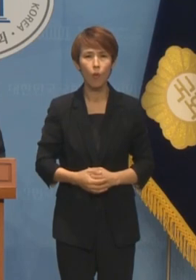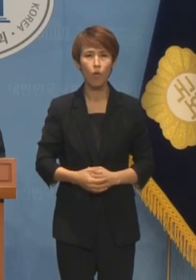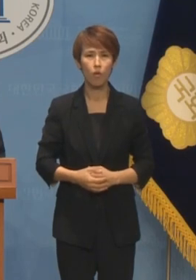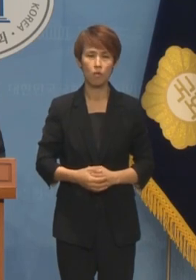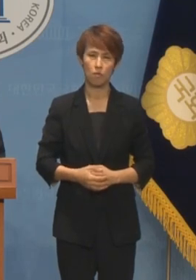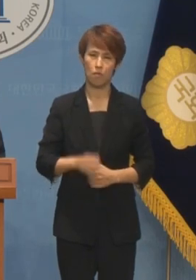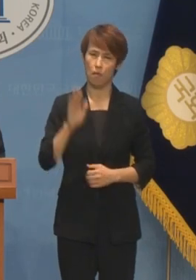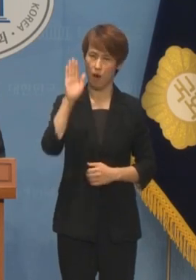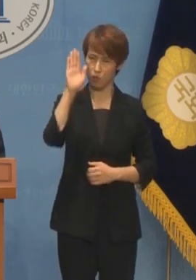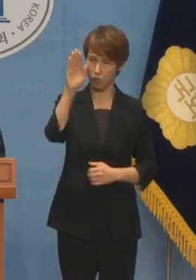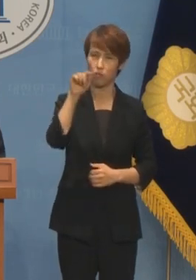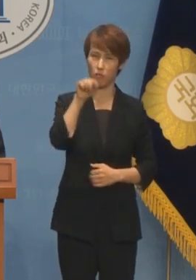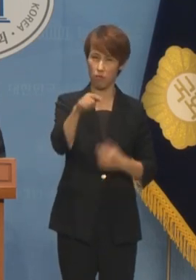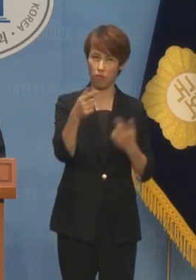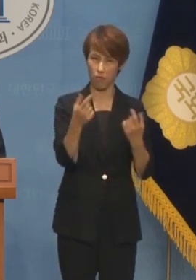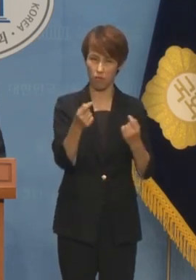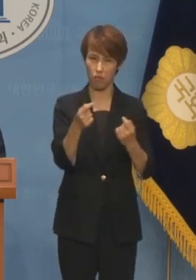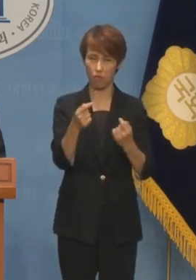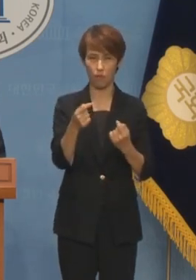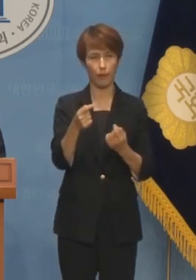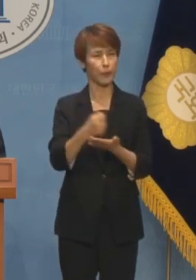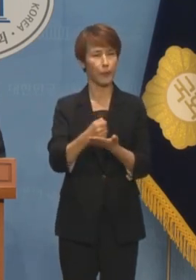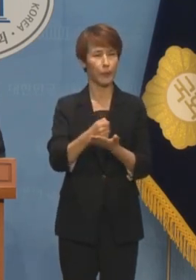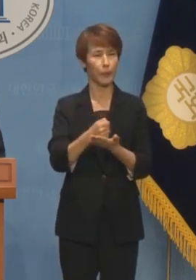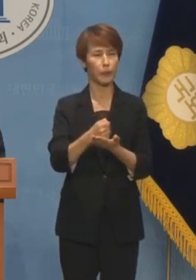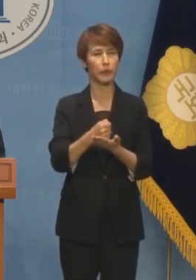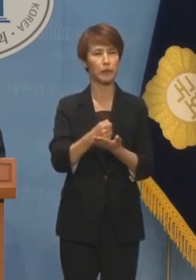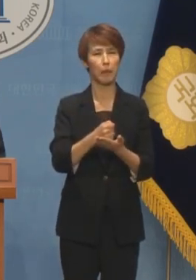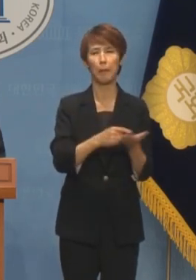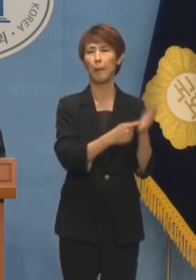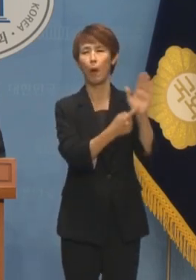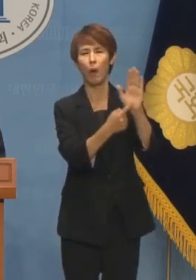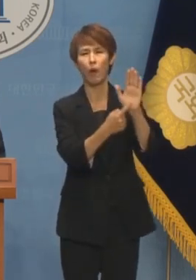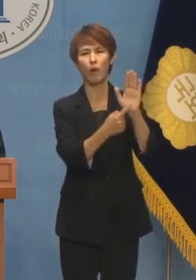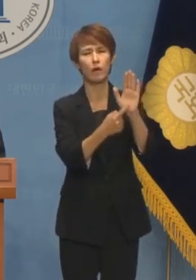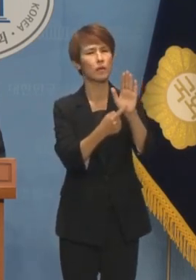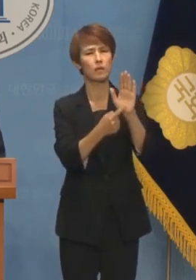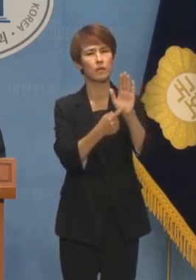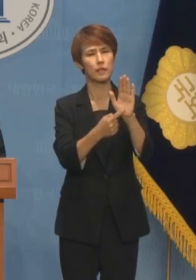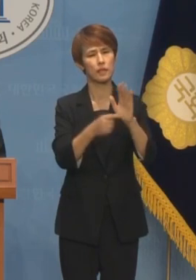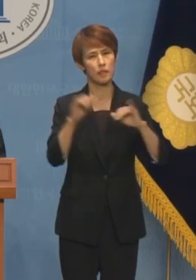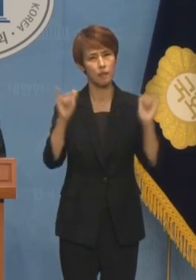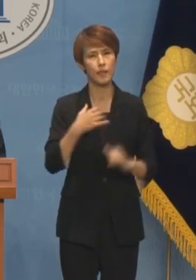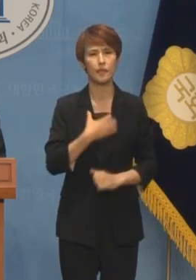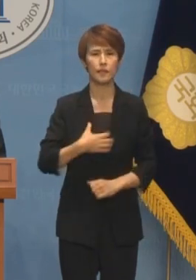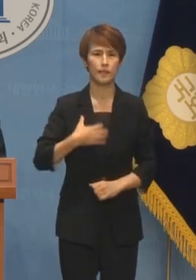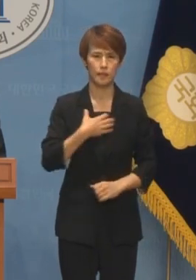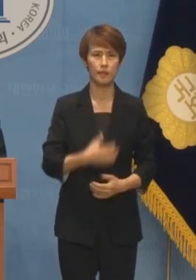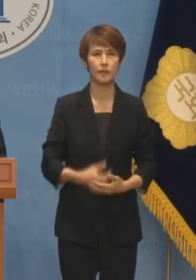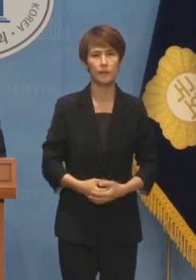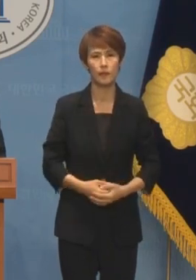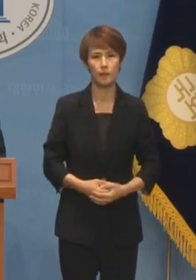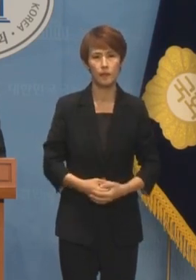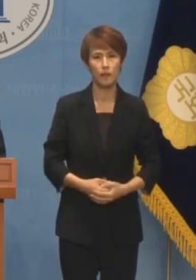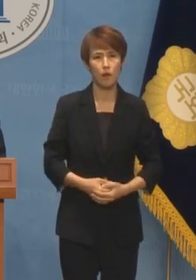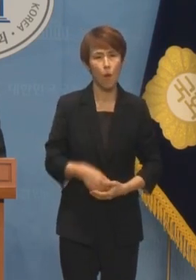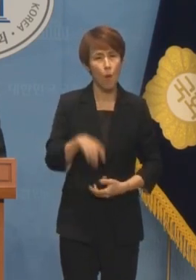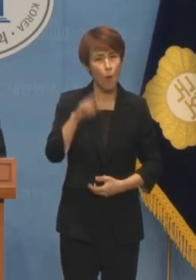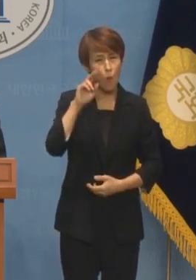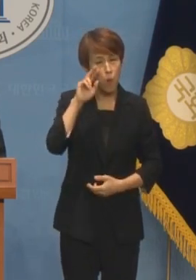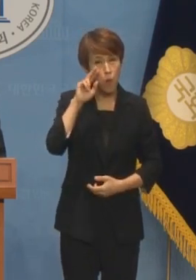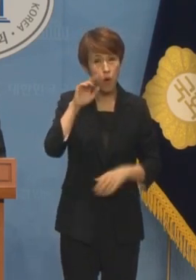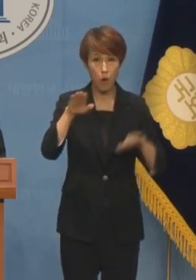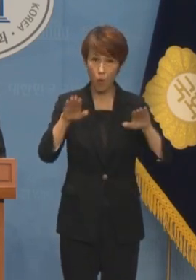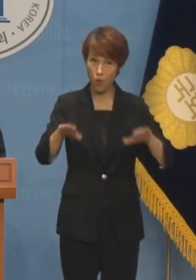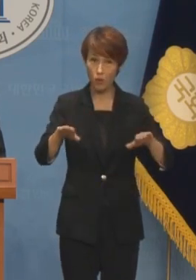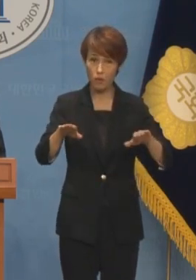앞으로도 이런 점쟁이식 보도가 이어지지 않을까 걱정됩니다. 혹시라도